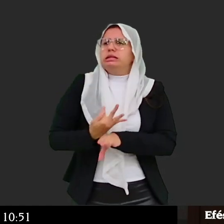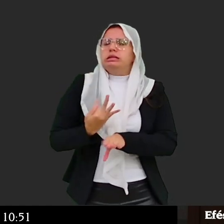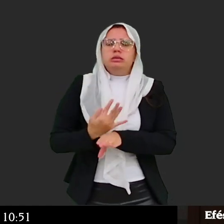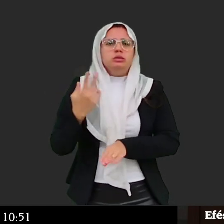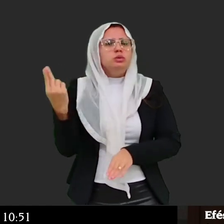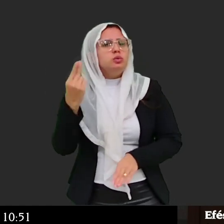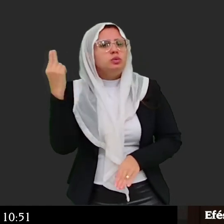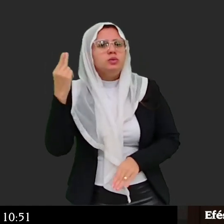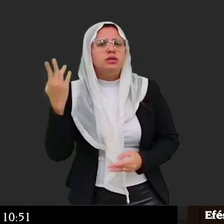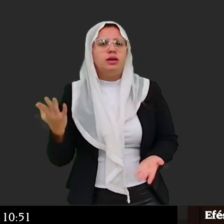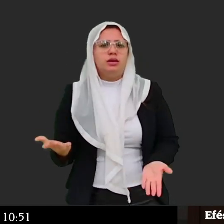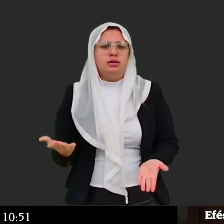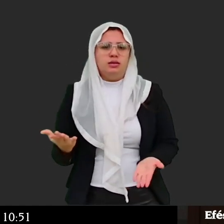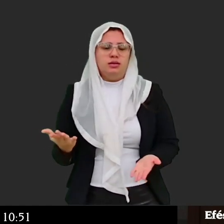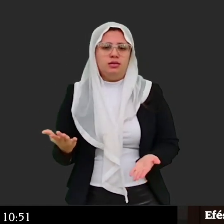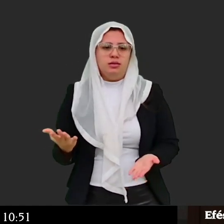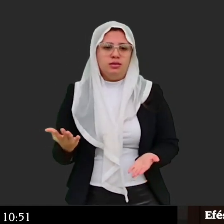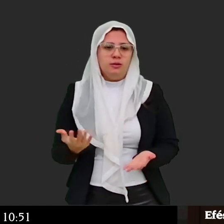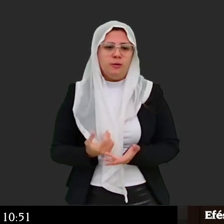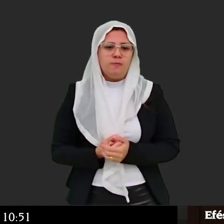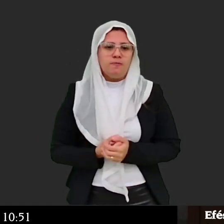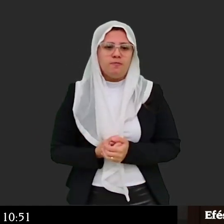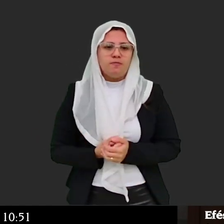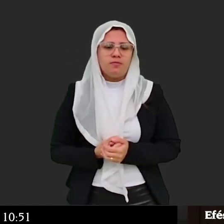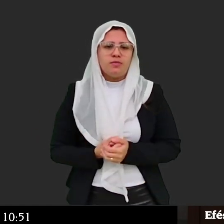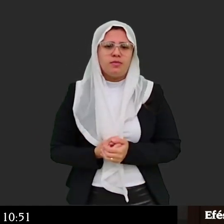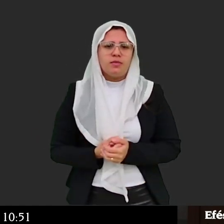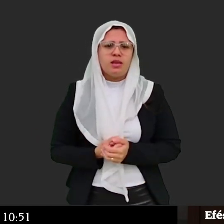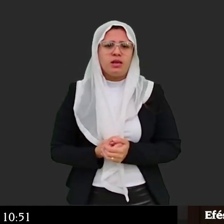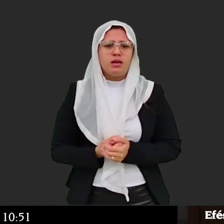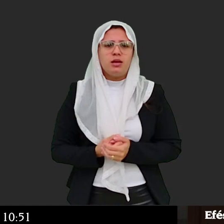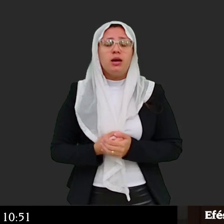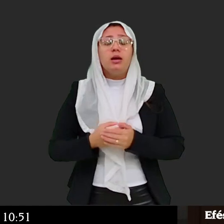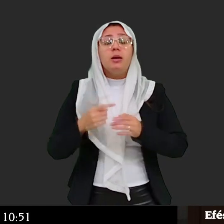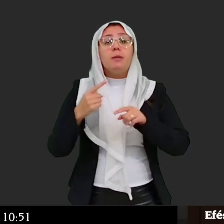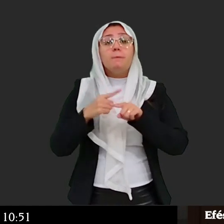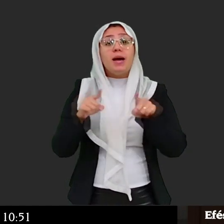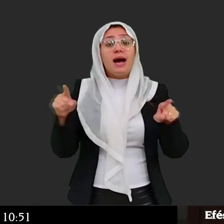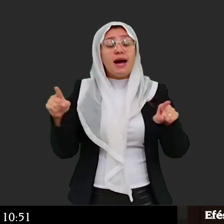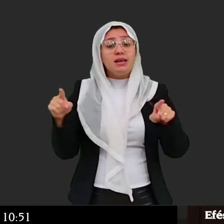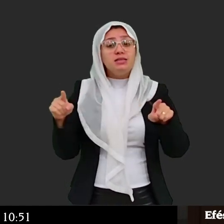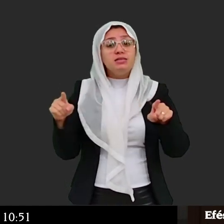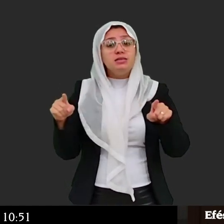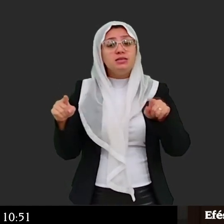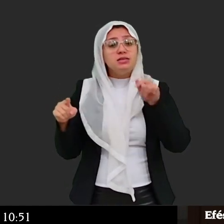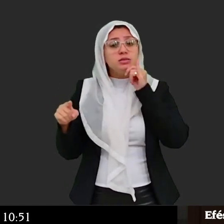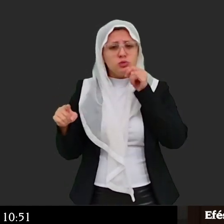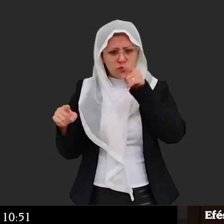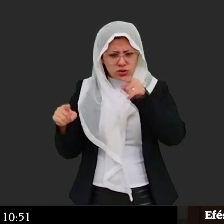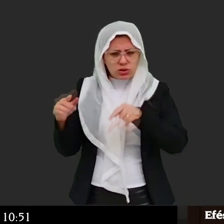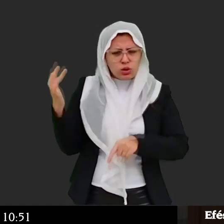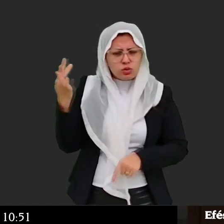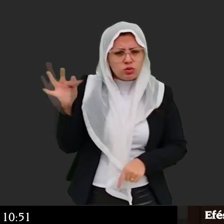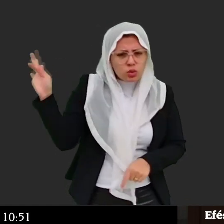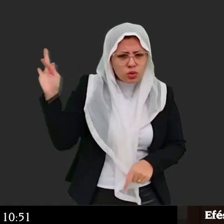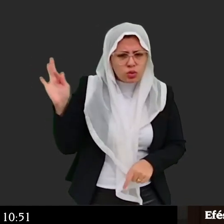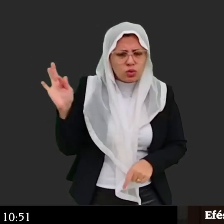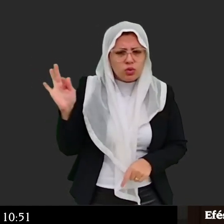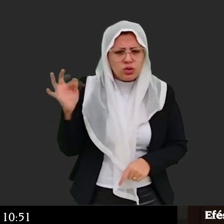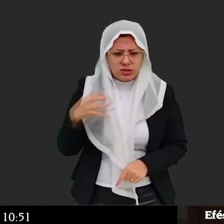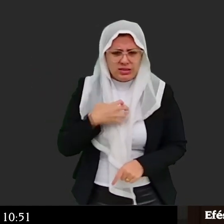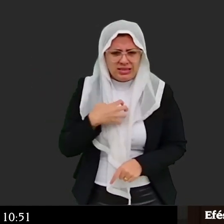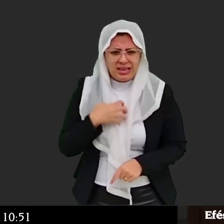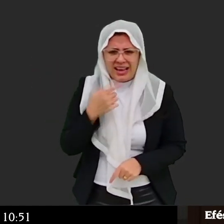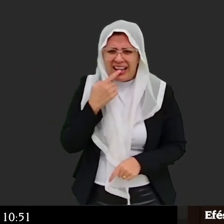E se disser para a pessoa, ainda que seja de grande importância, olha, esta dor que você sente nos